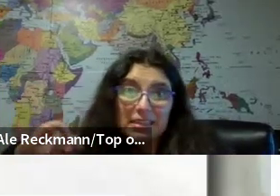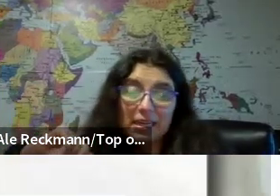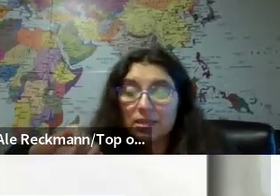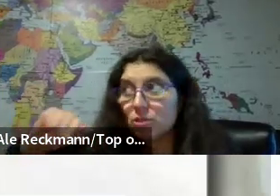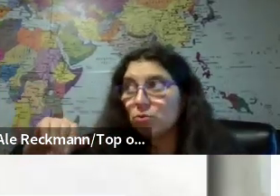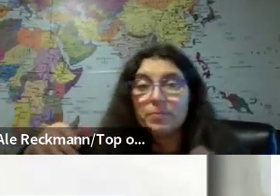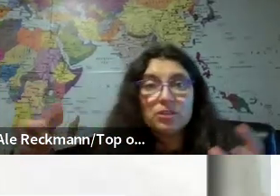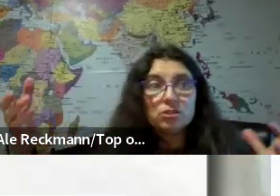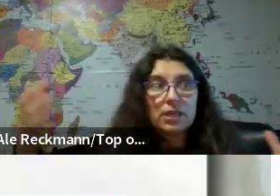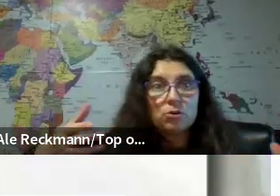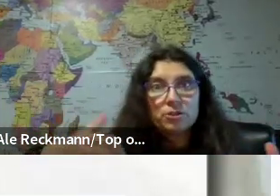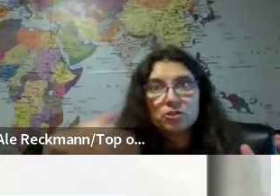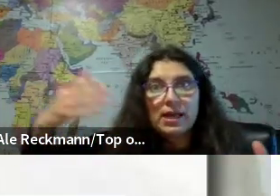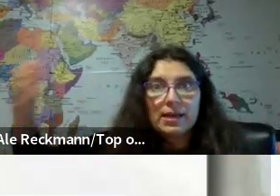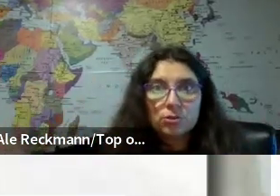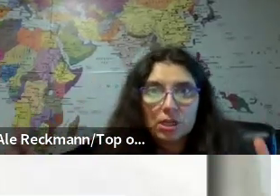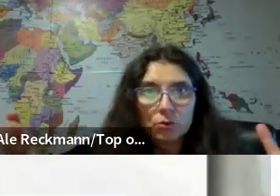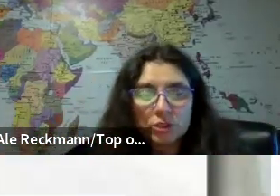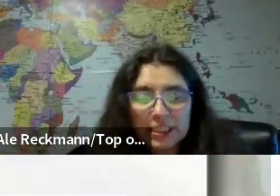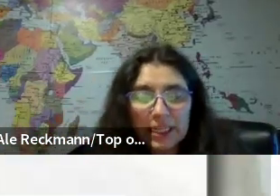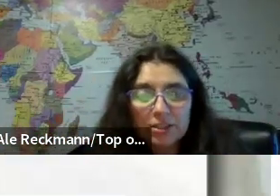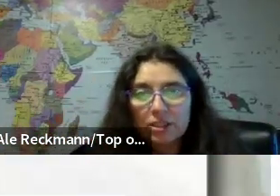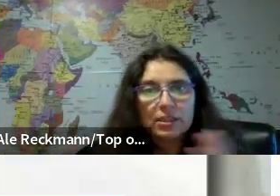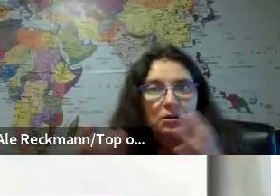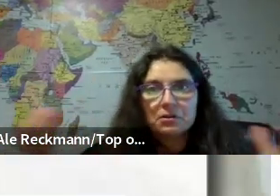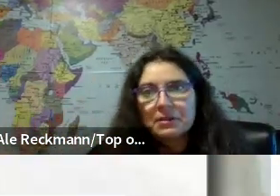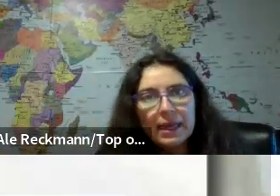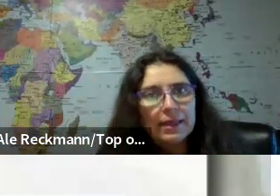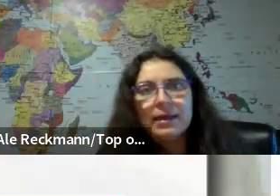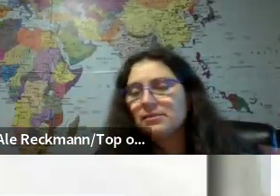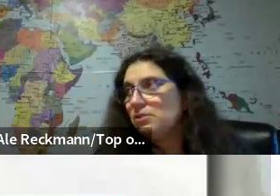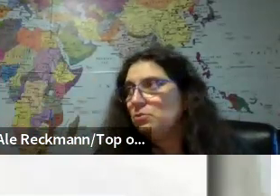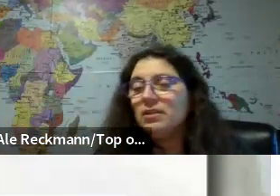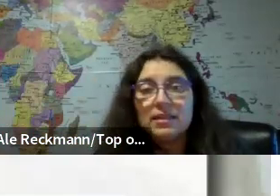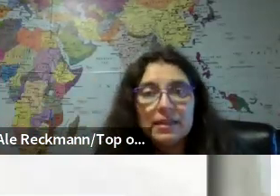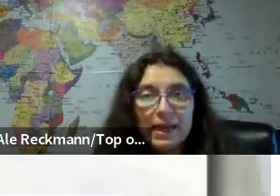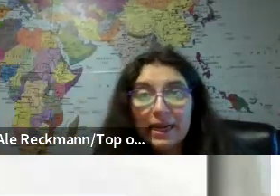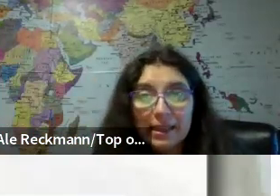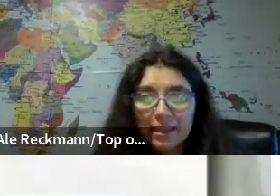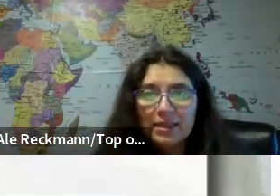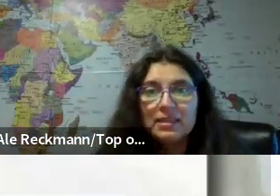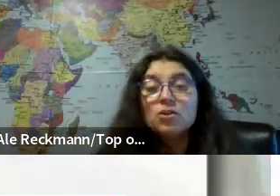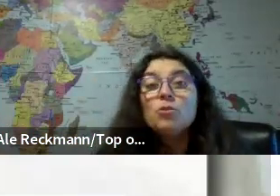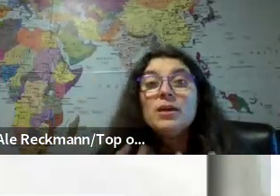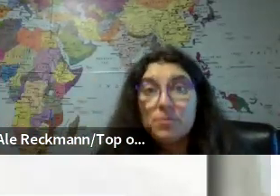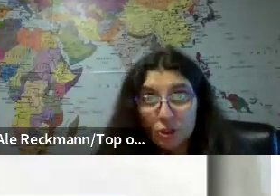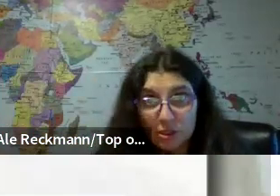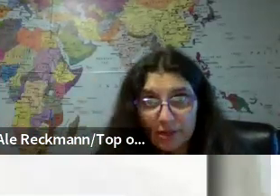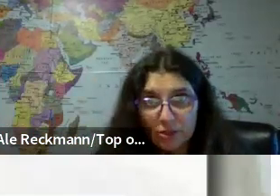oficina está en un segundo piso, tengo luminosidad, estoy en un cuchitril donde no tengo nada, acceso a nada. ¿Cómo es mi puesto de